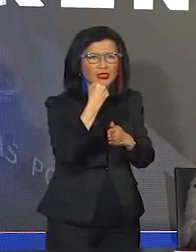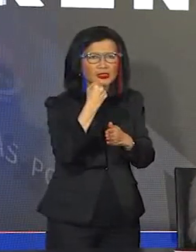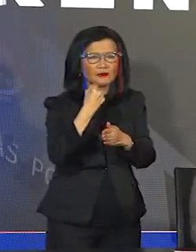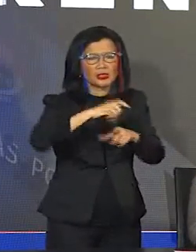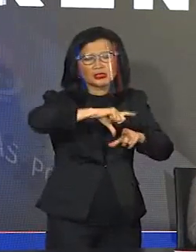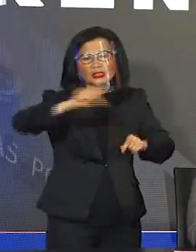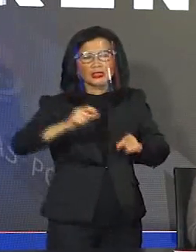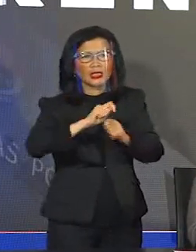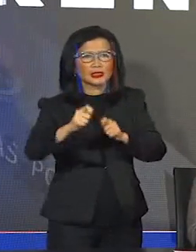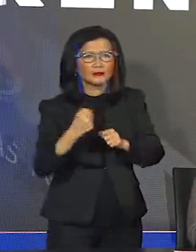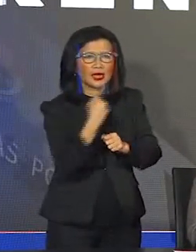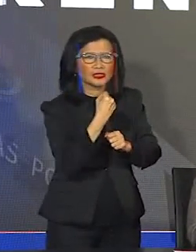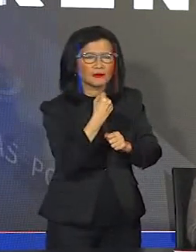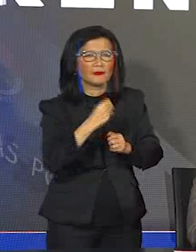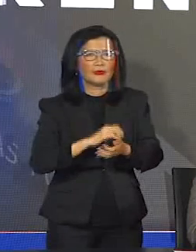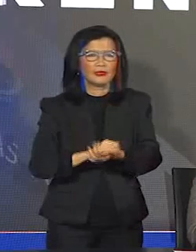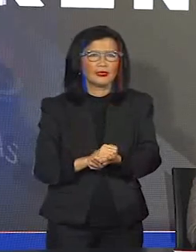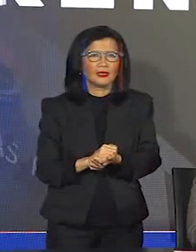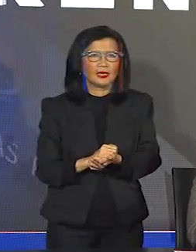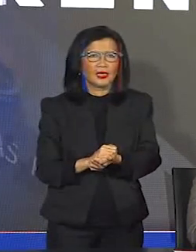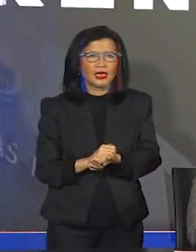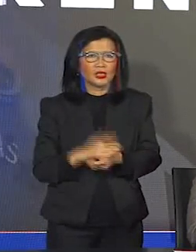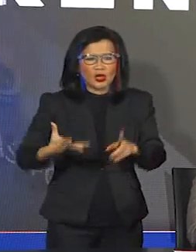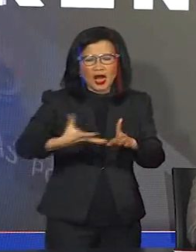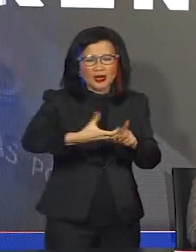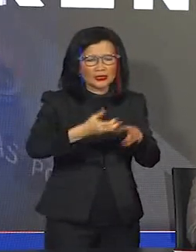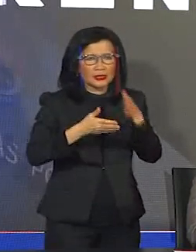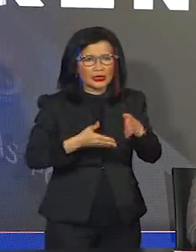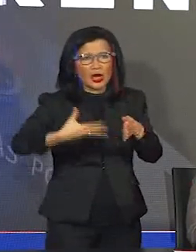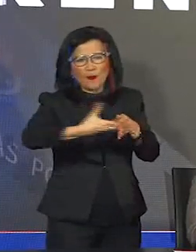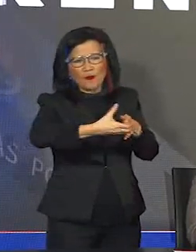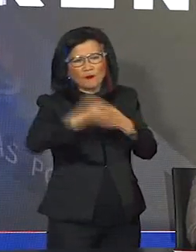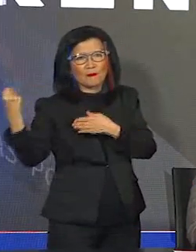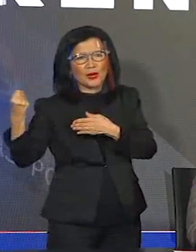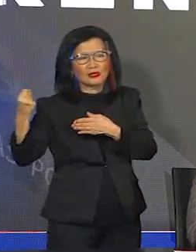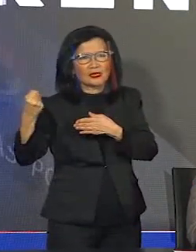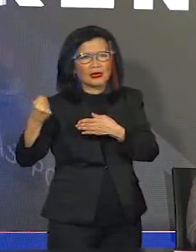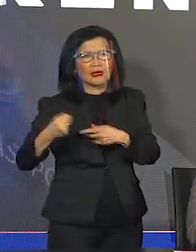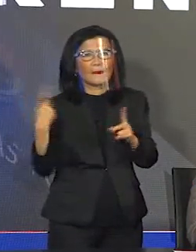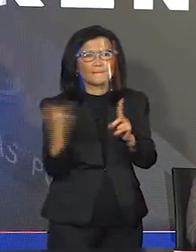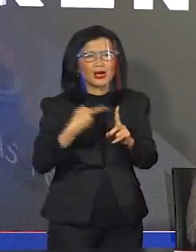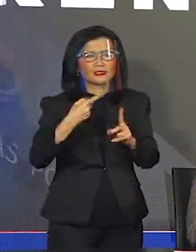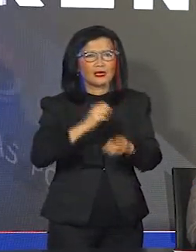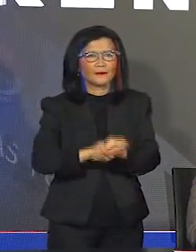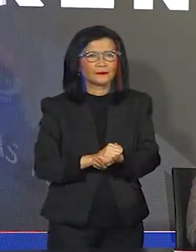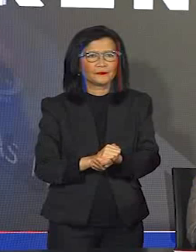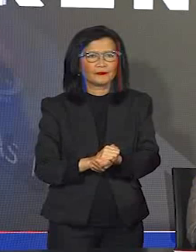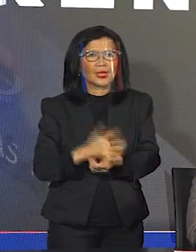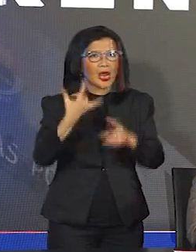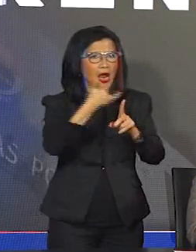sajam, kemudian mengambil paksa motor, kemudian